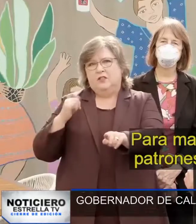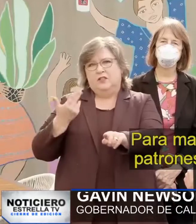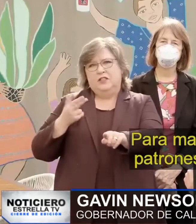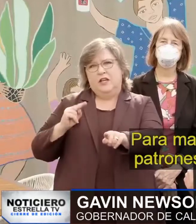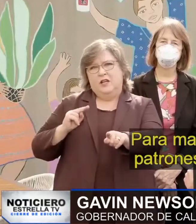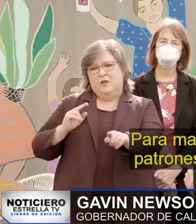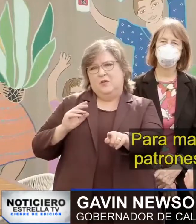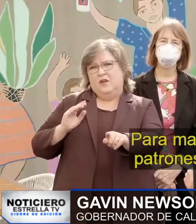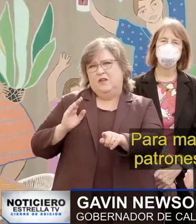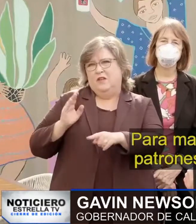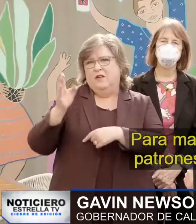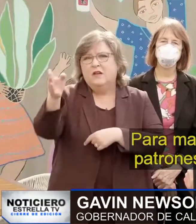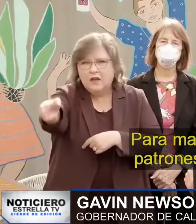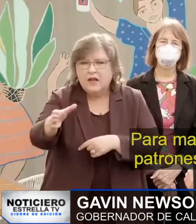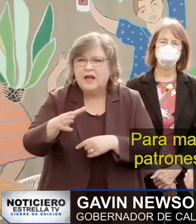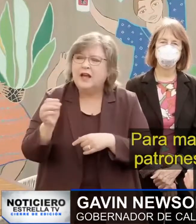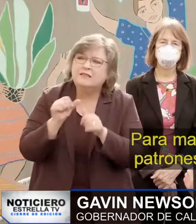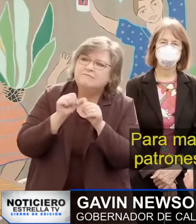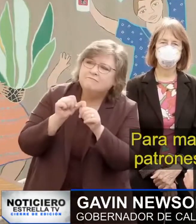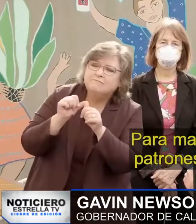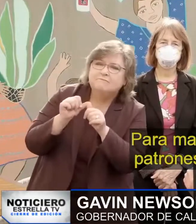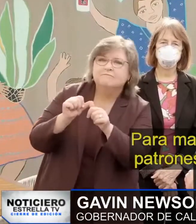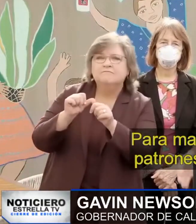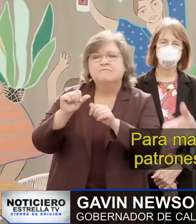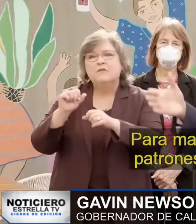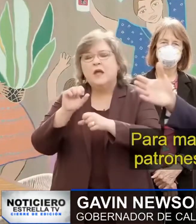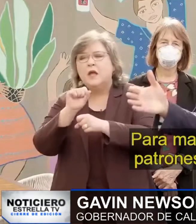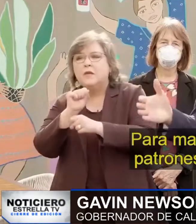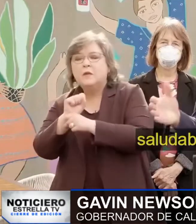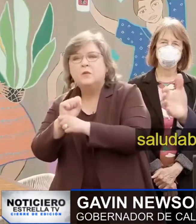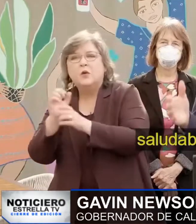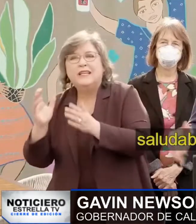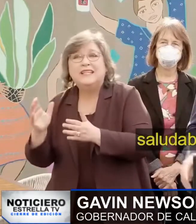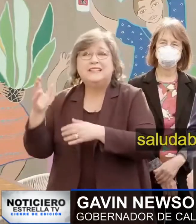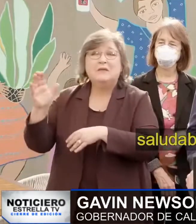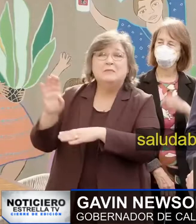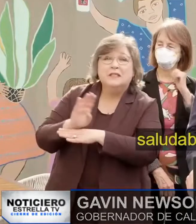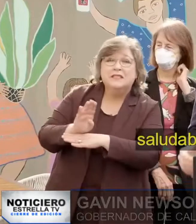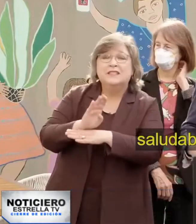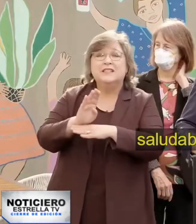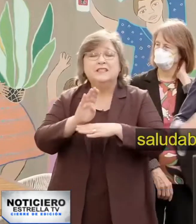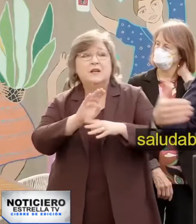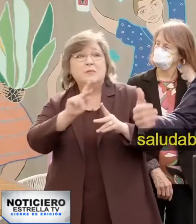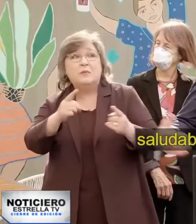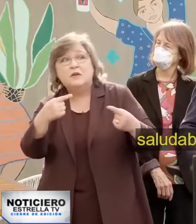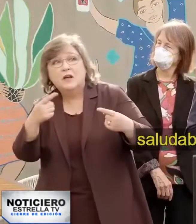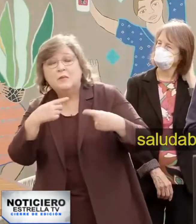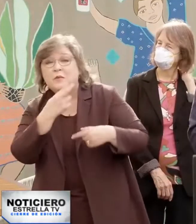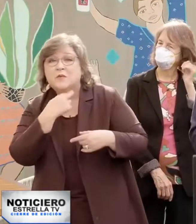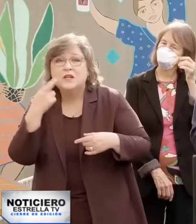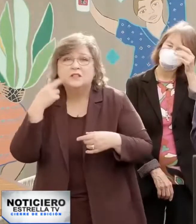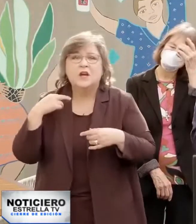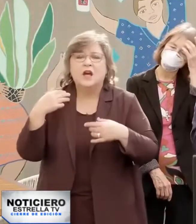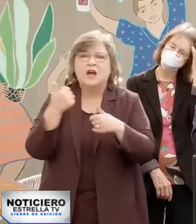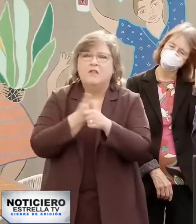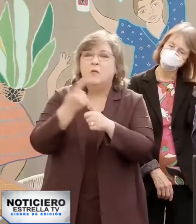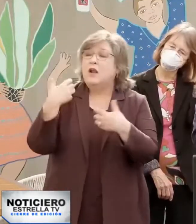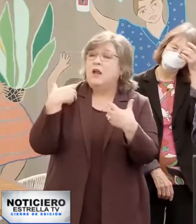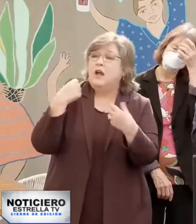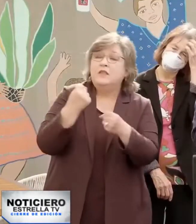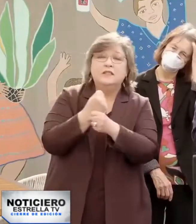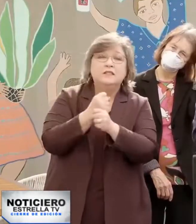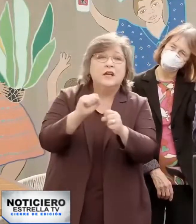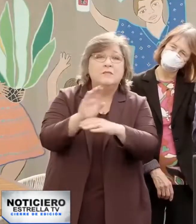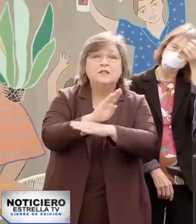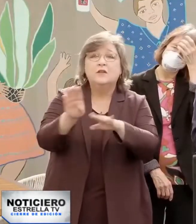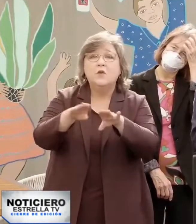keep employees, keep patrons, keep employers safe and healthy and businesses open. Bajo la nueva ley que firmó